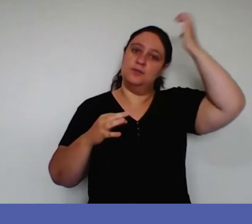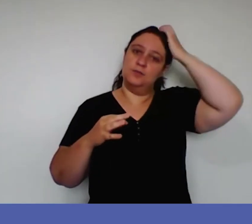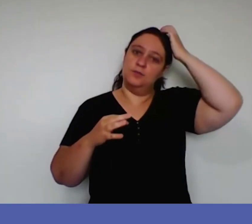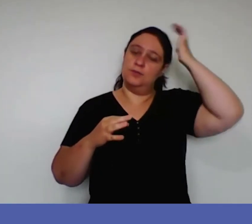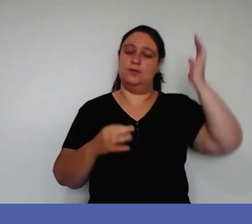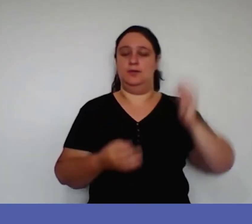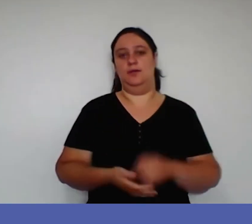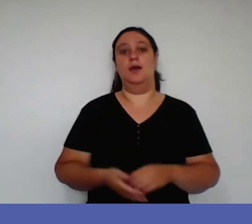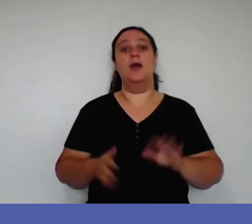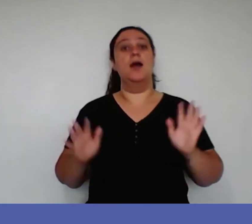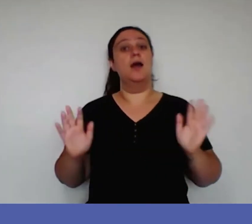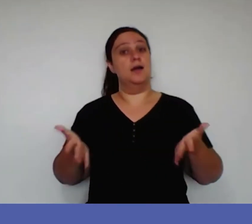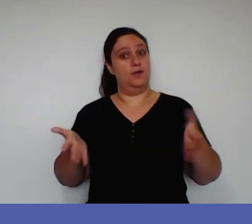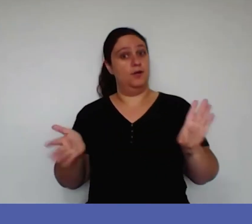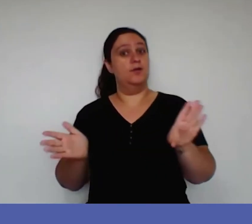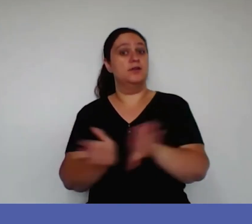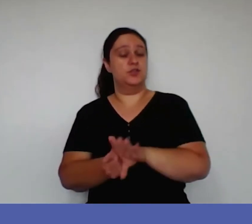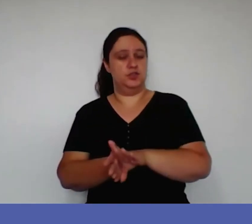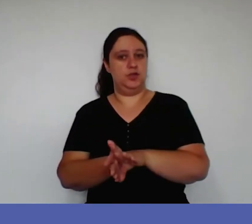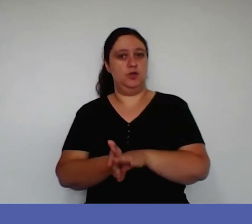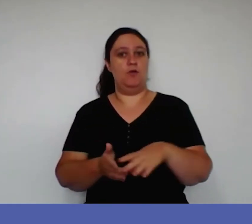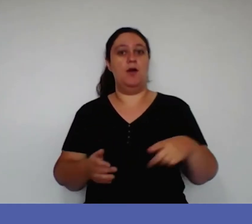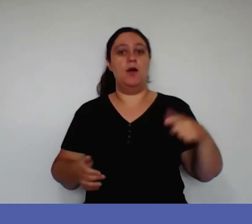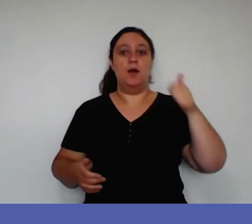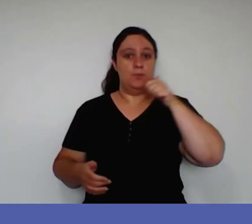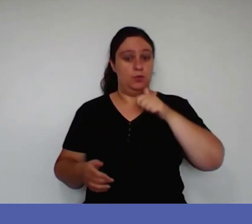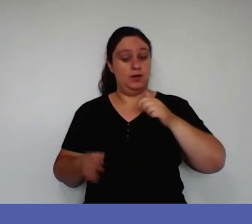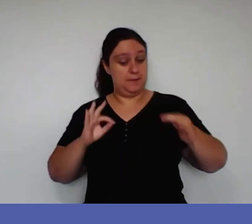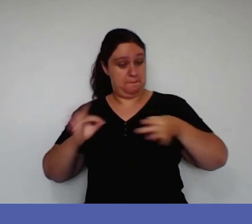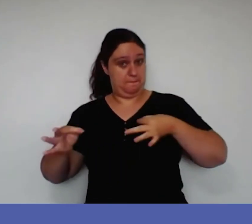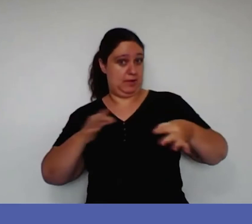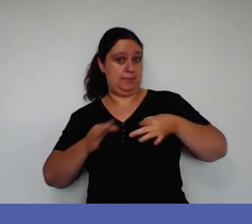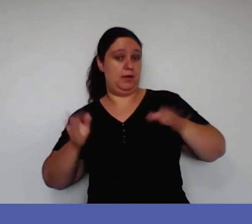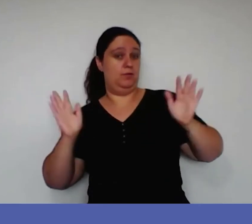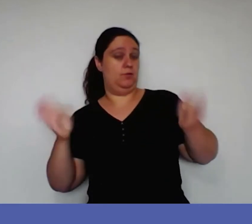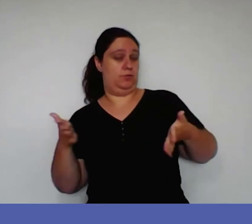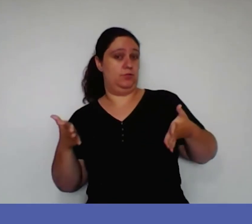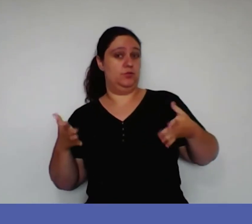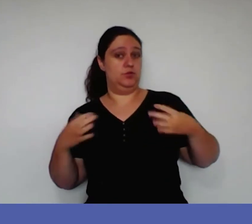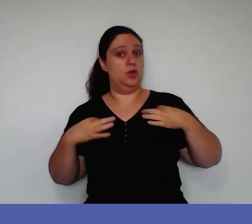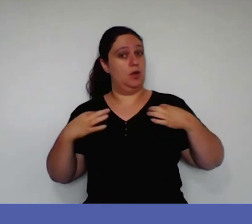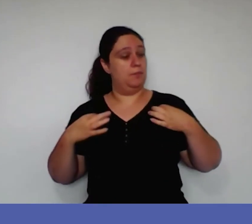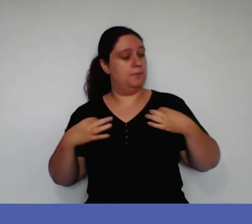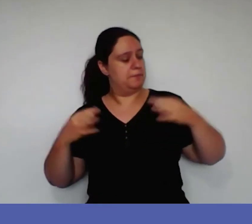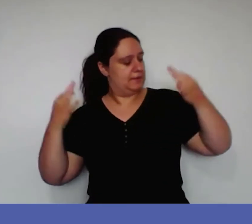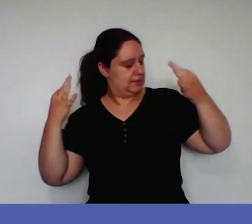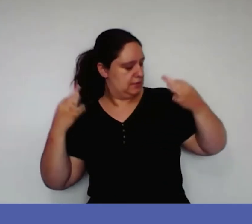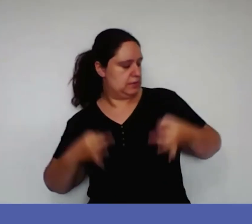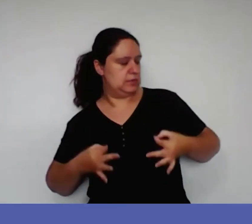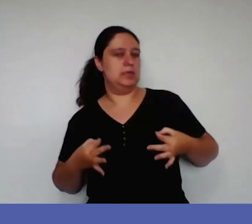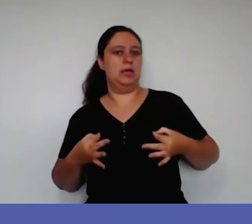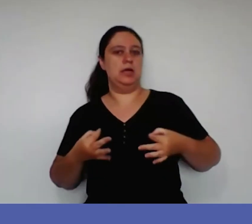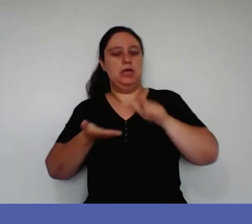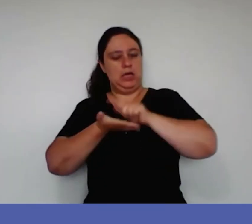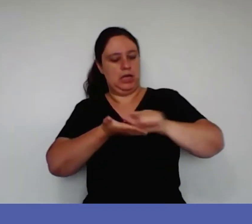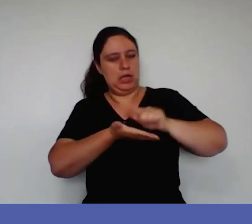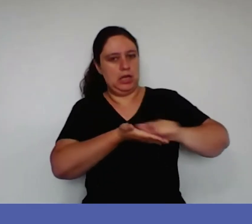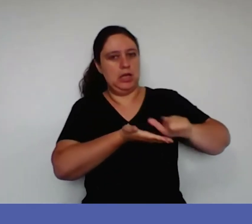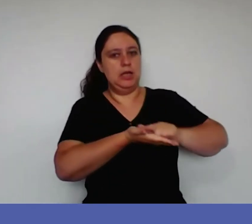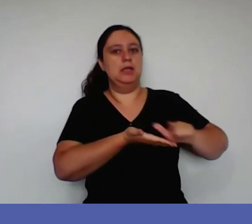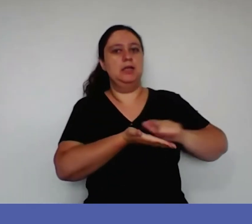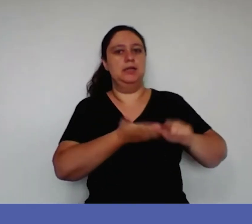mulher preparada, a esposa já ataviada, né? A igreja gloriosa está pronta para